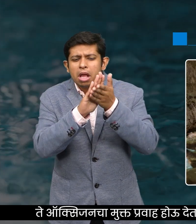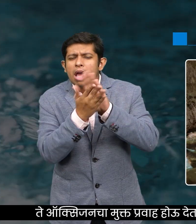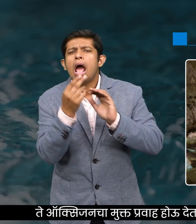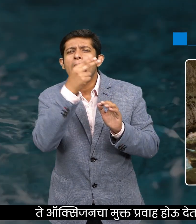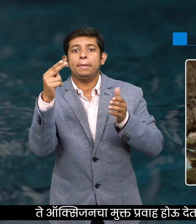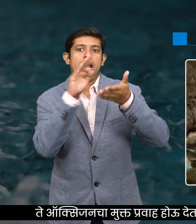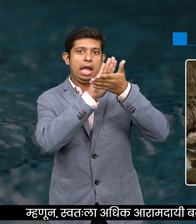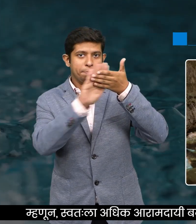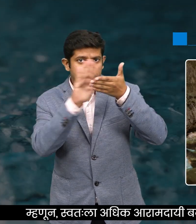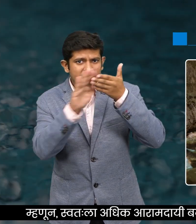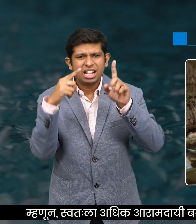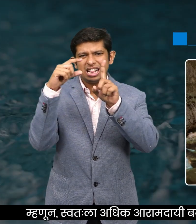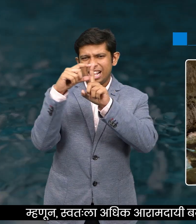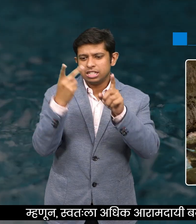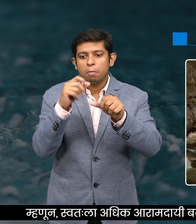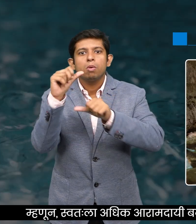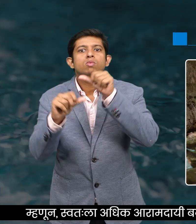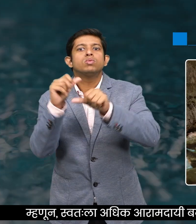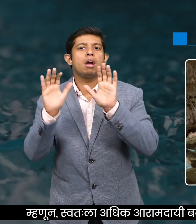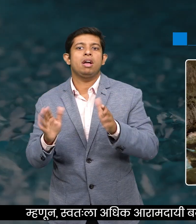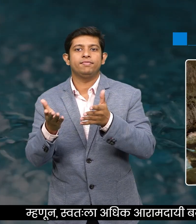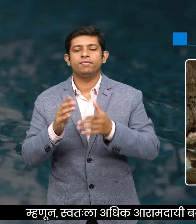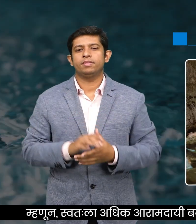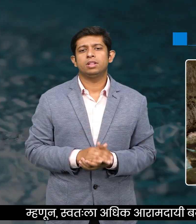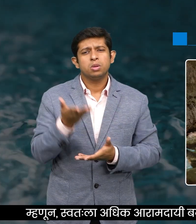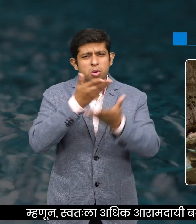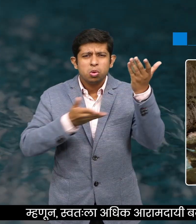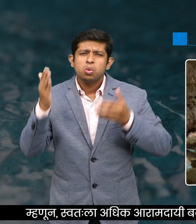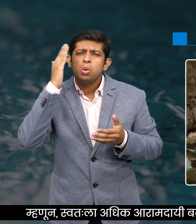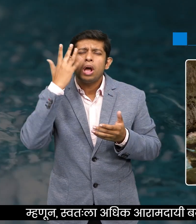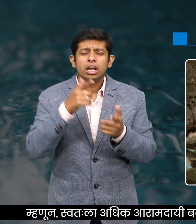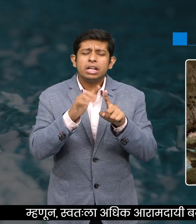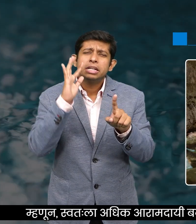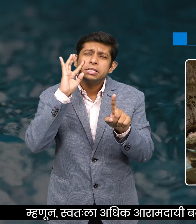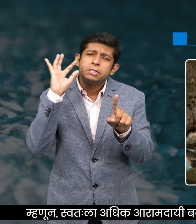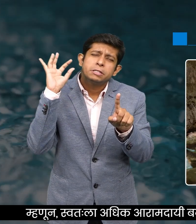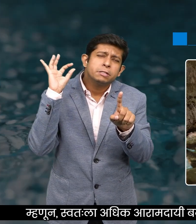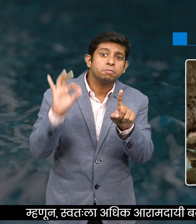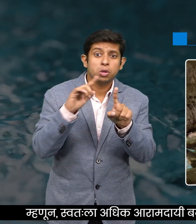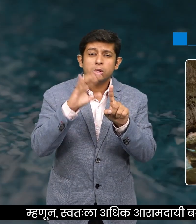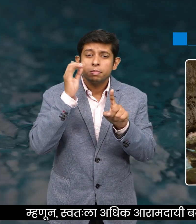येतो. म्हणून स्वतःला अधिक आरामदायी बनवण्यासाठी हे जाणून घेणे खूप महत्त्वाचे